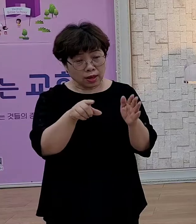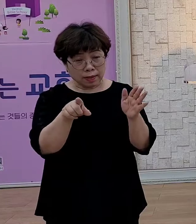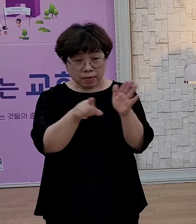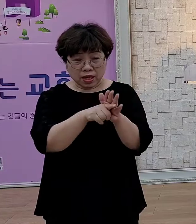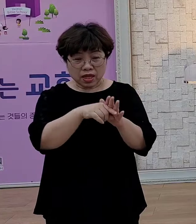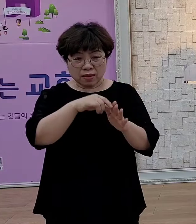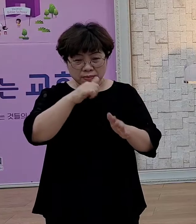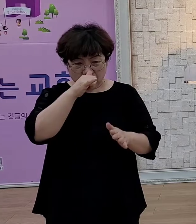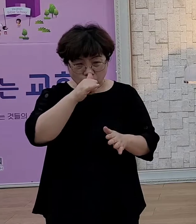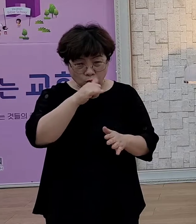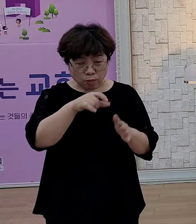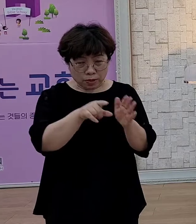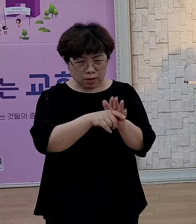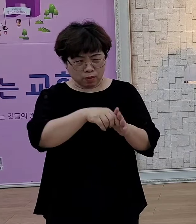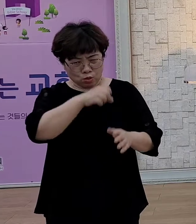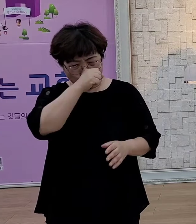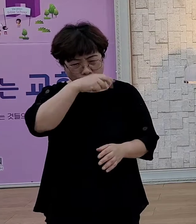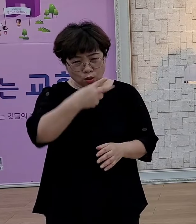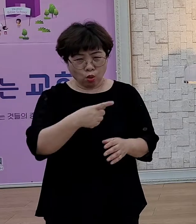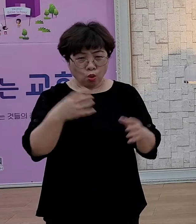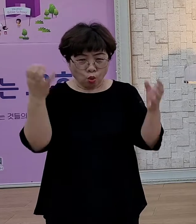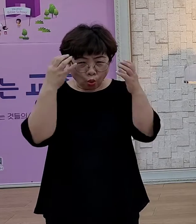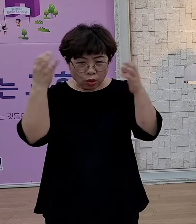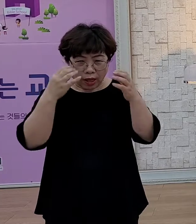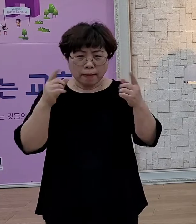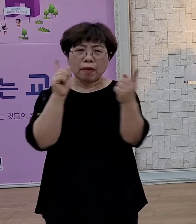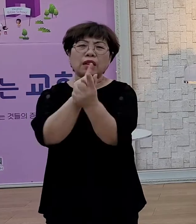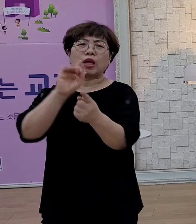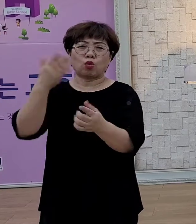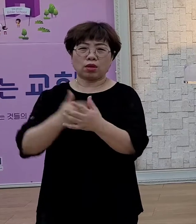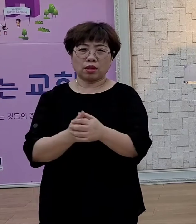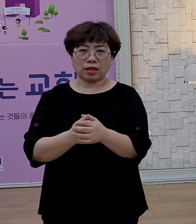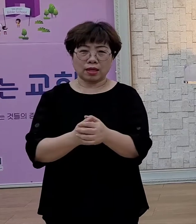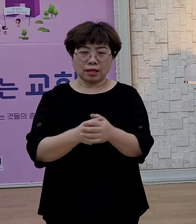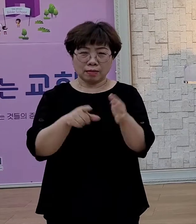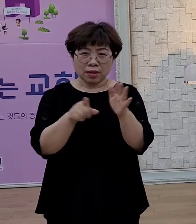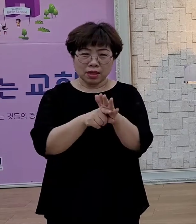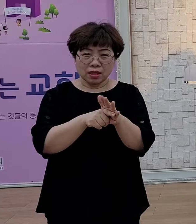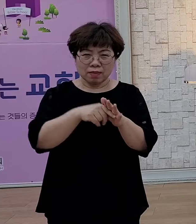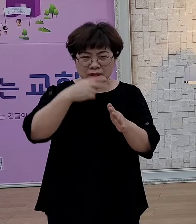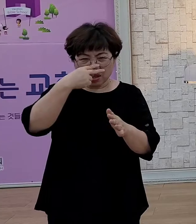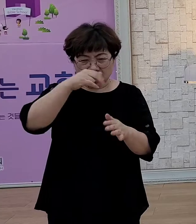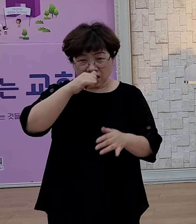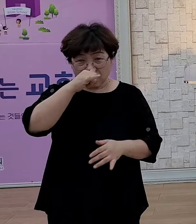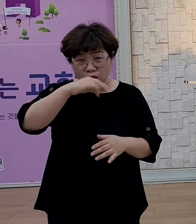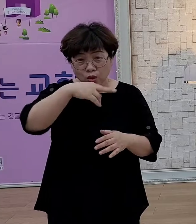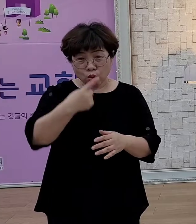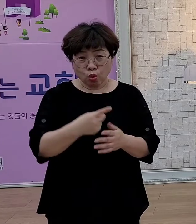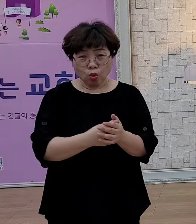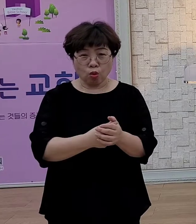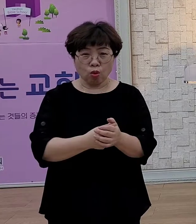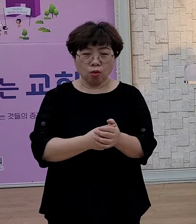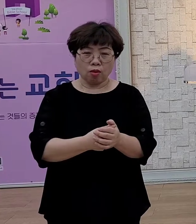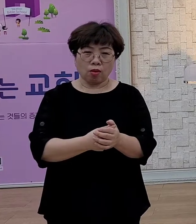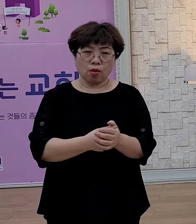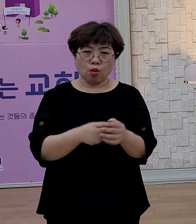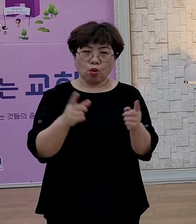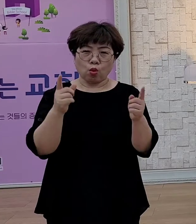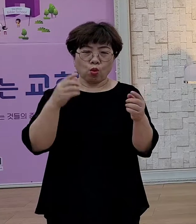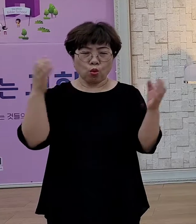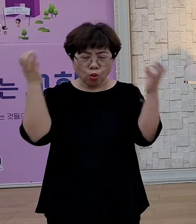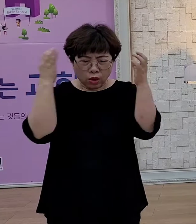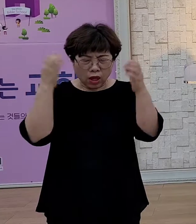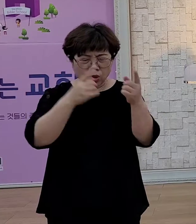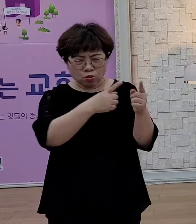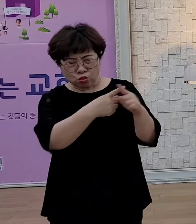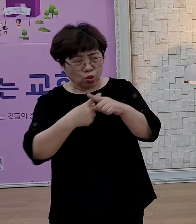비껴가지 않는다는 거예요. 이 말은 믿음이 있어도 고난이 오고 믿음이 없어도 고난이 온다.